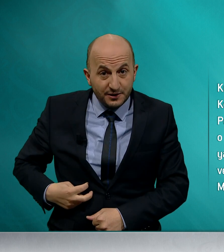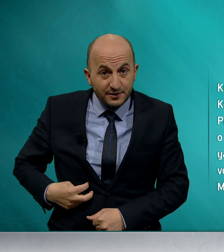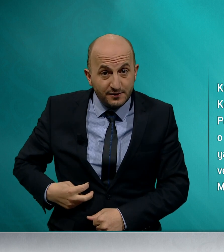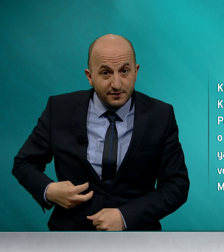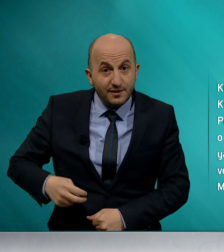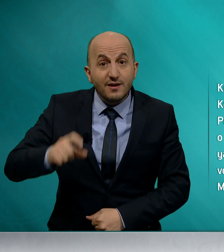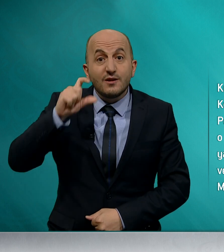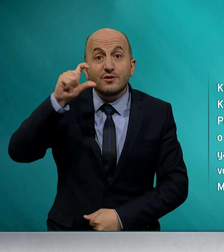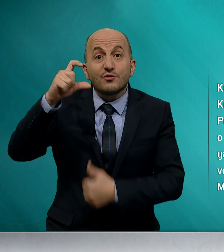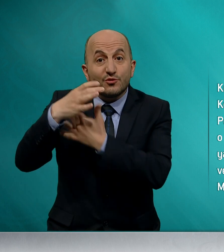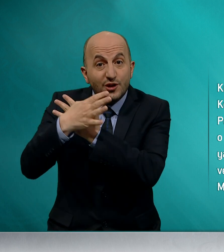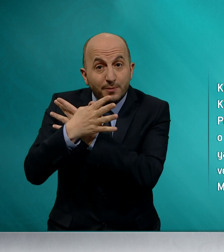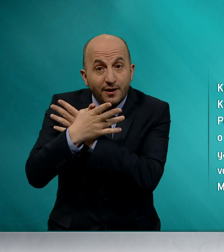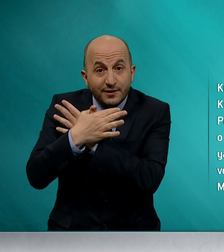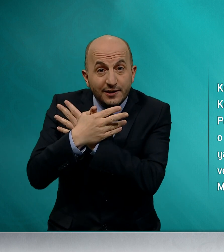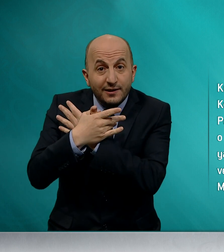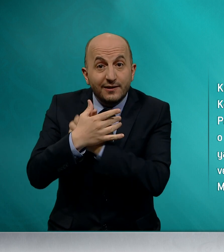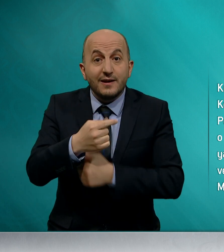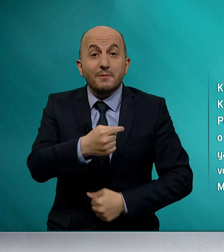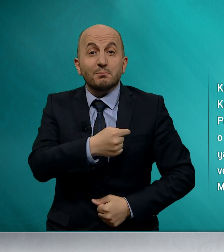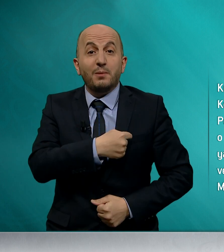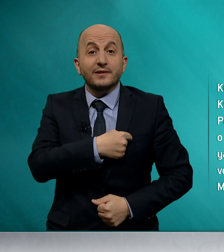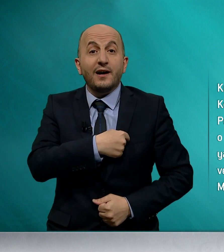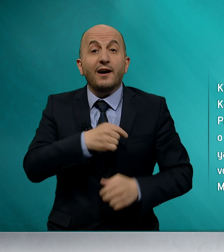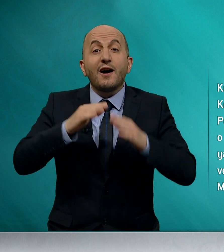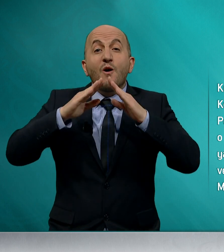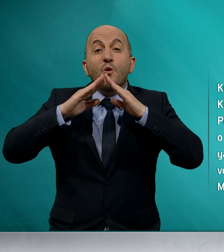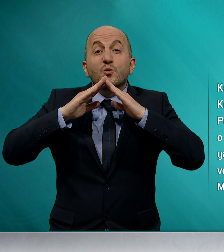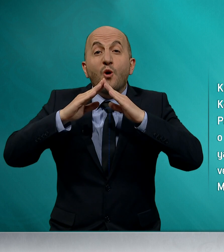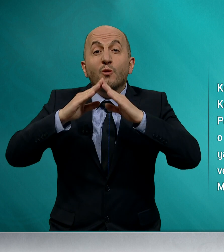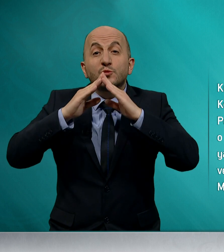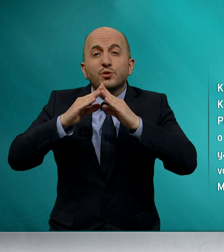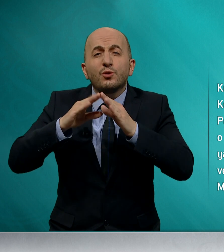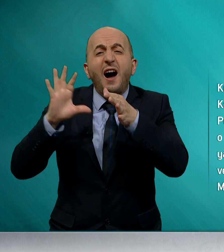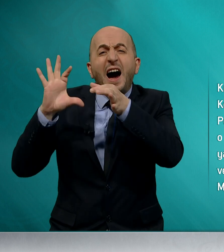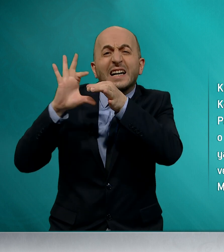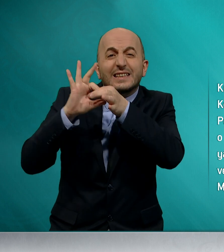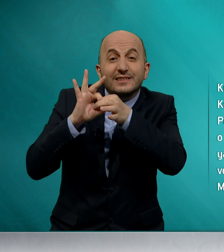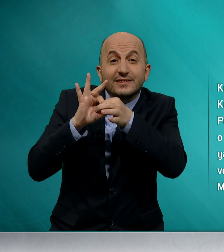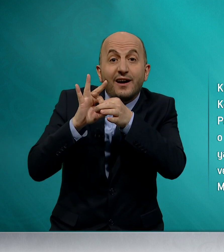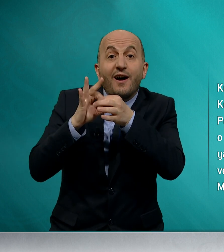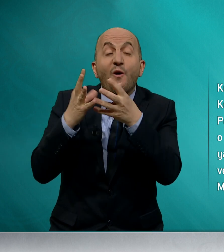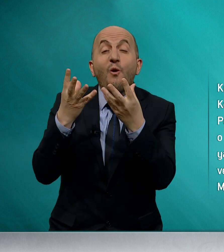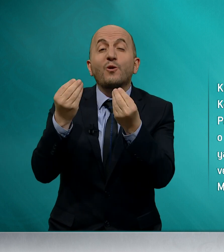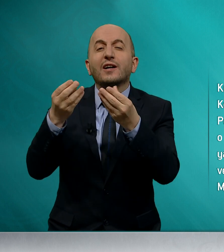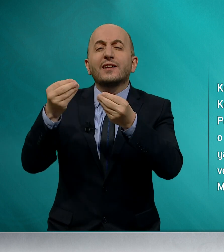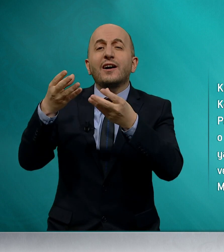Peygamberimiz, Cebrail bana komşu hakkında o kadar